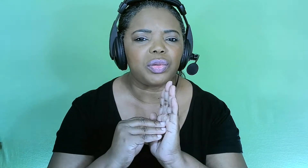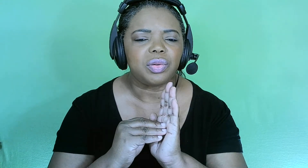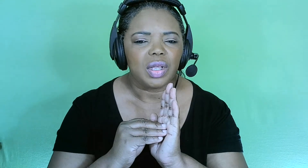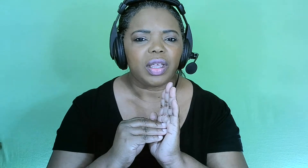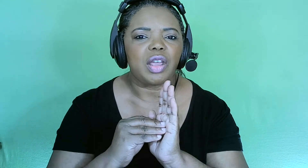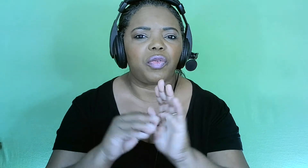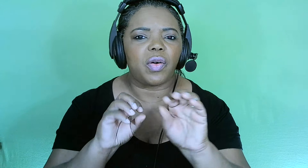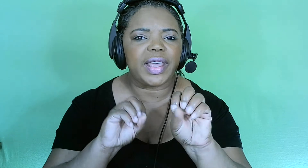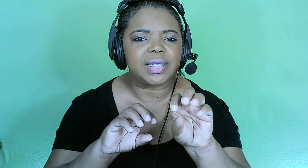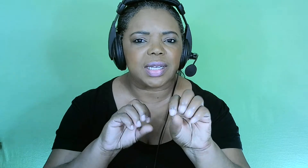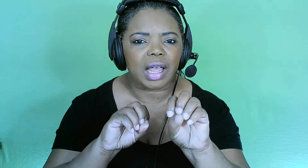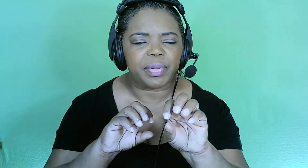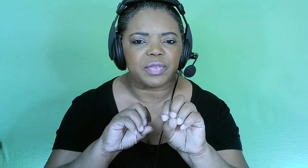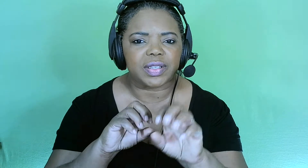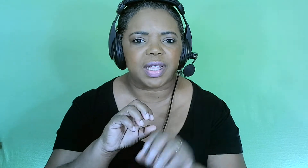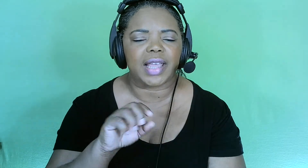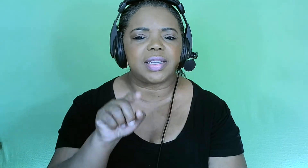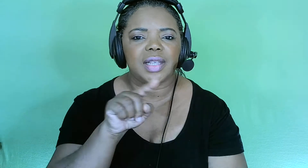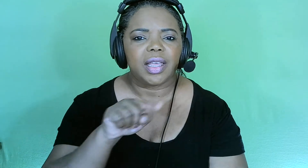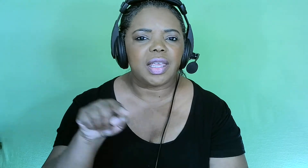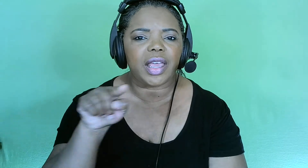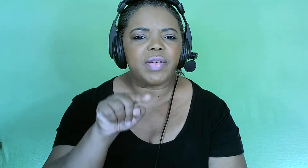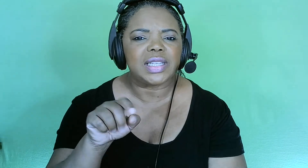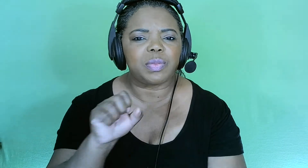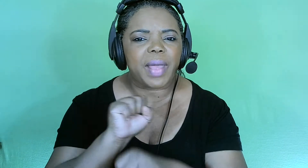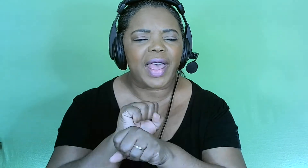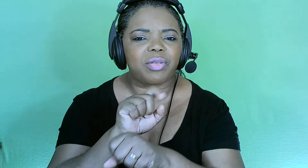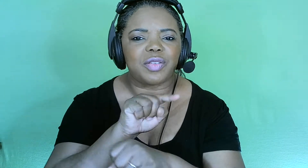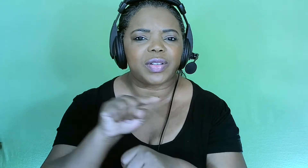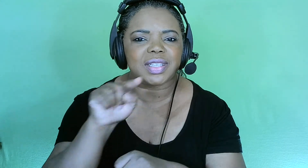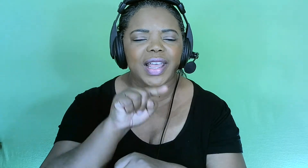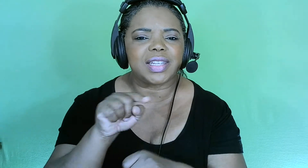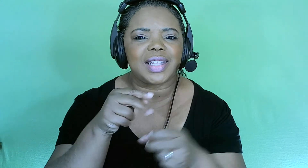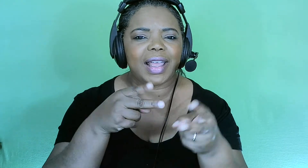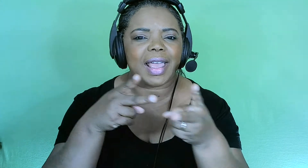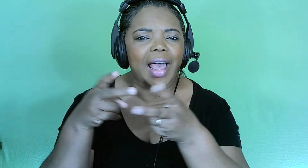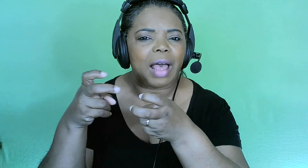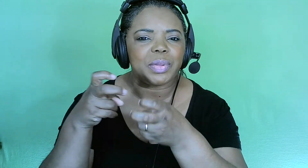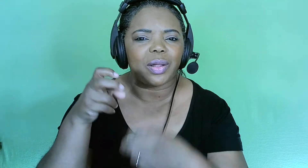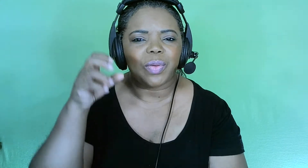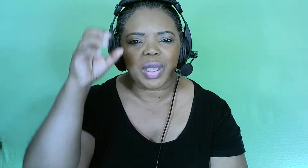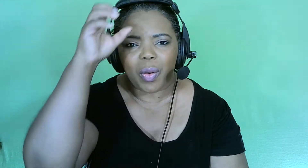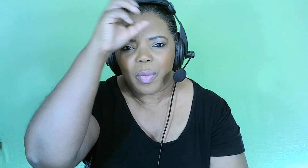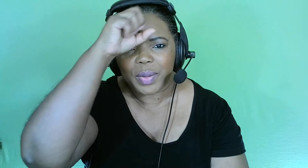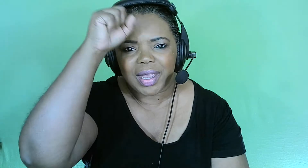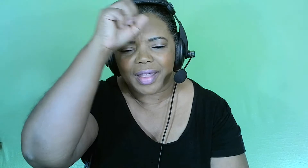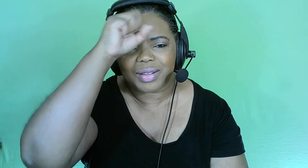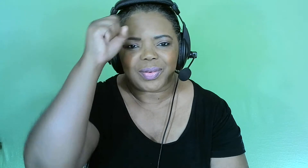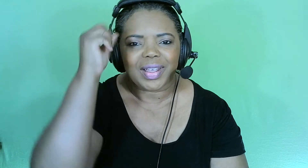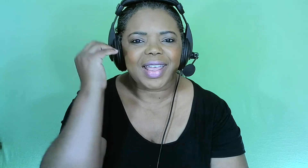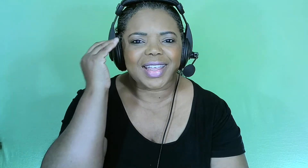conteúdo que eu vou ensinar para vocês, e eu espero que vocês captam e compreendam